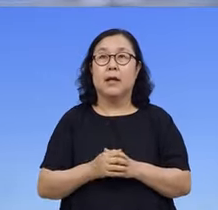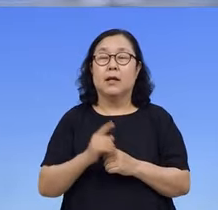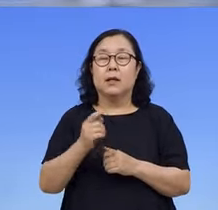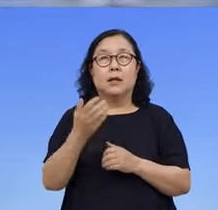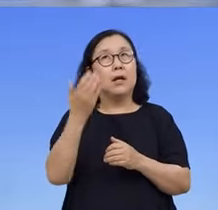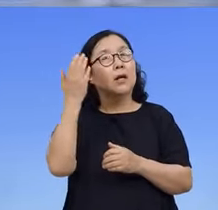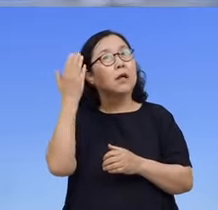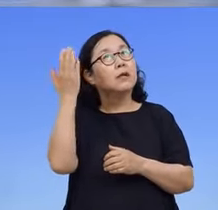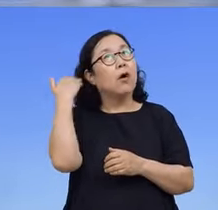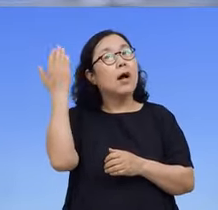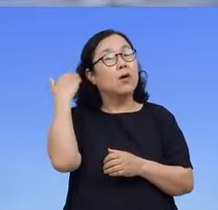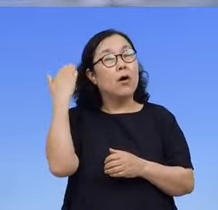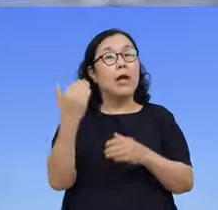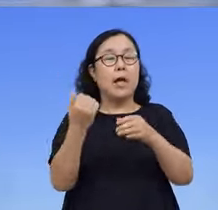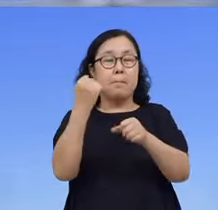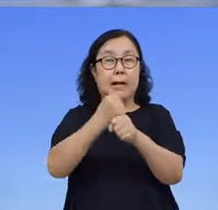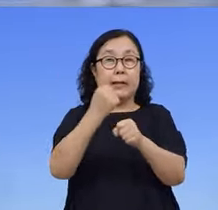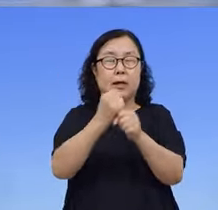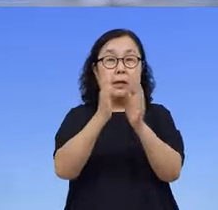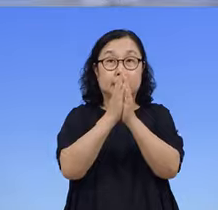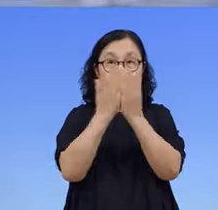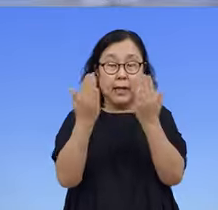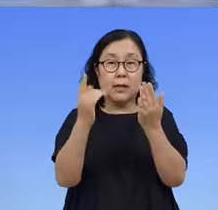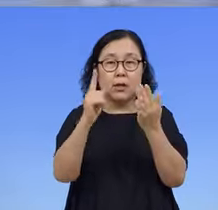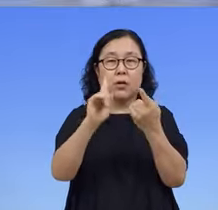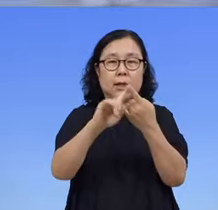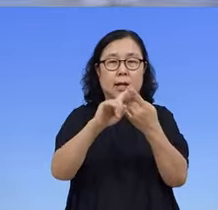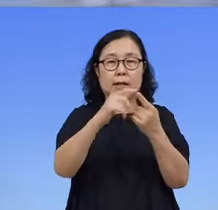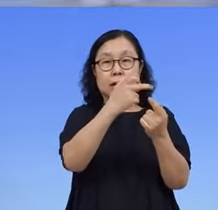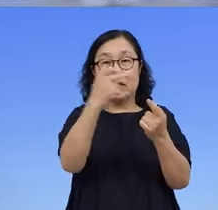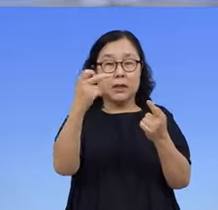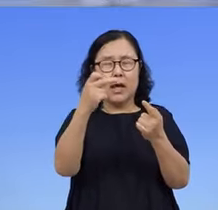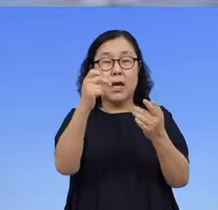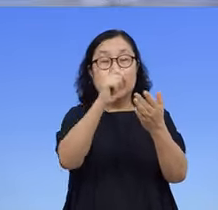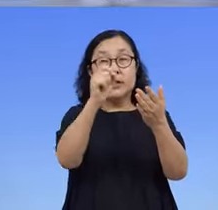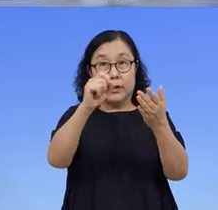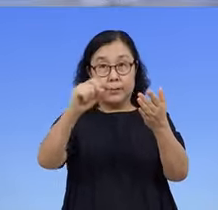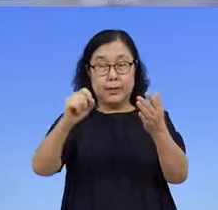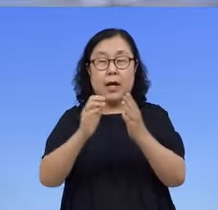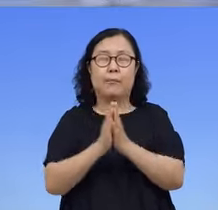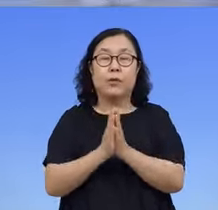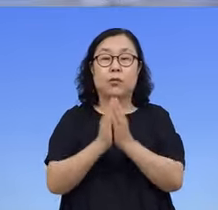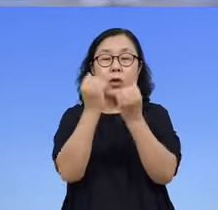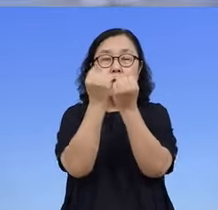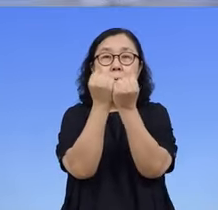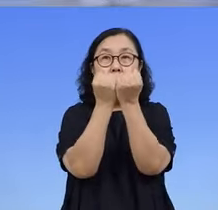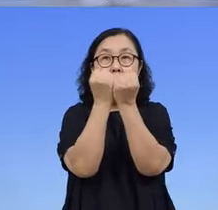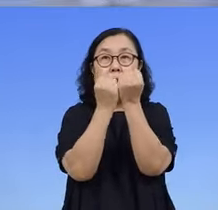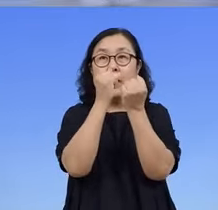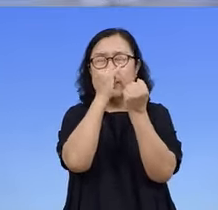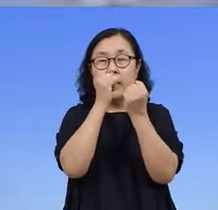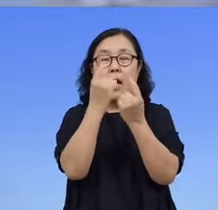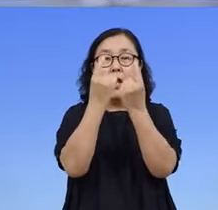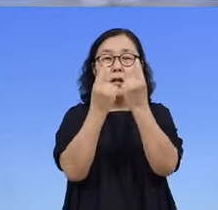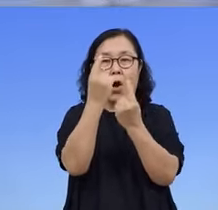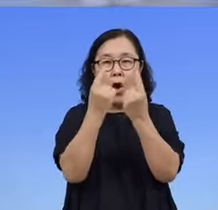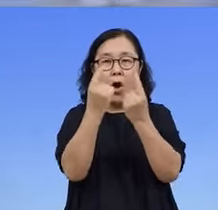이 부분을 큰 글씨로 이제 불안은 욕망의 하녀이다 이렇게 써놓고는요, 그 앞에 작은 글씨로 부연 설명을 합니다.